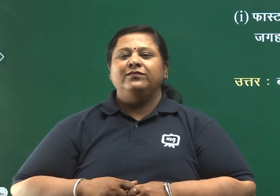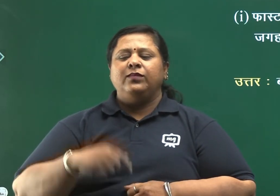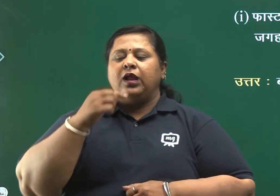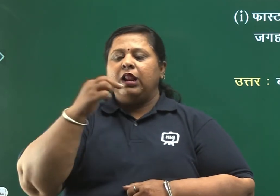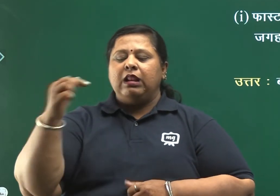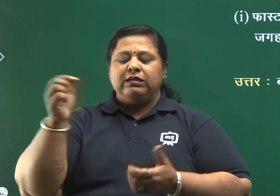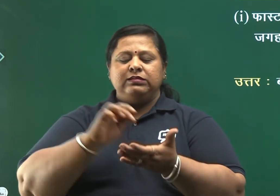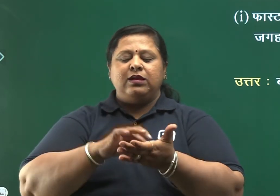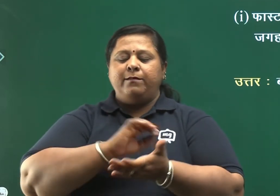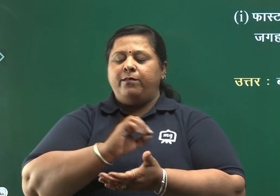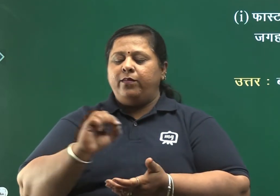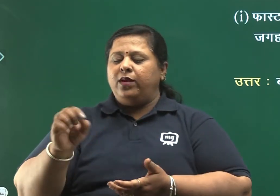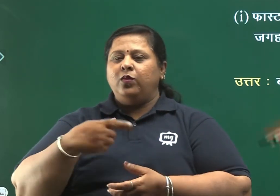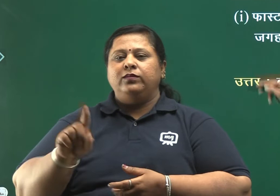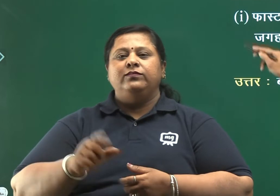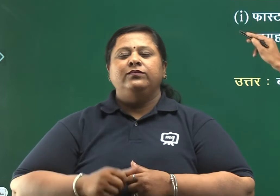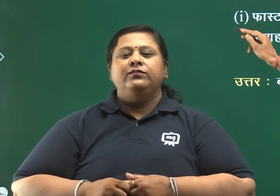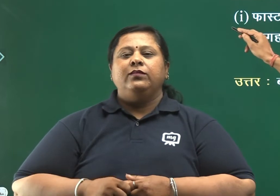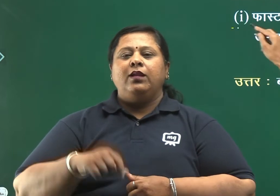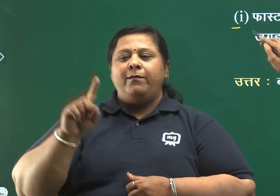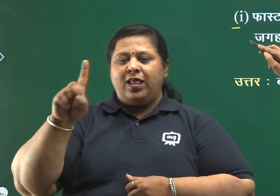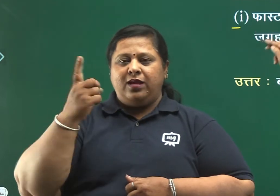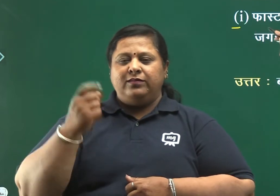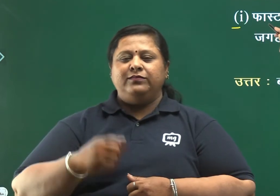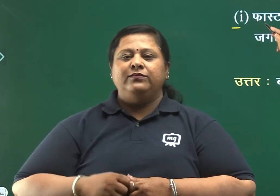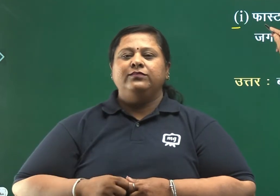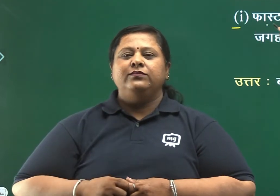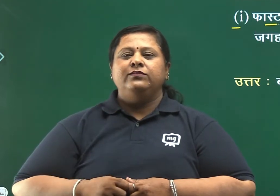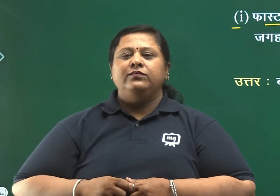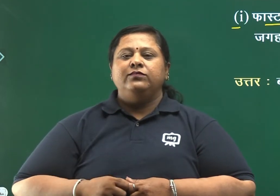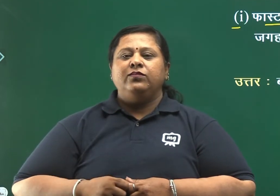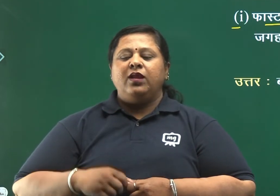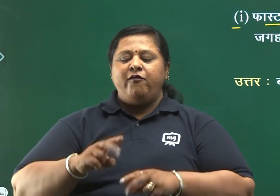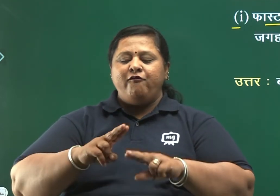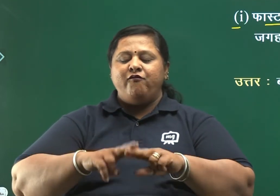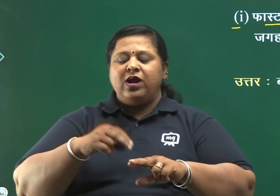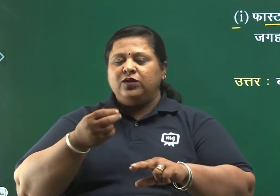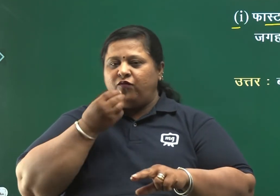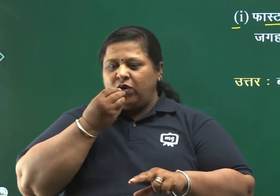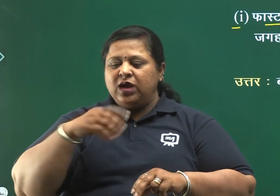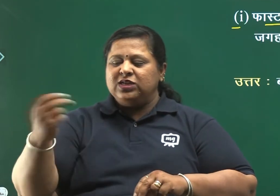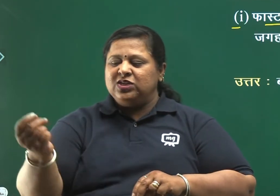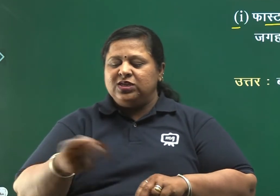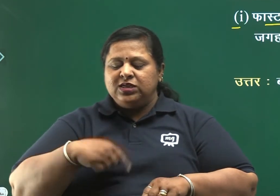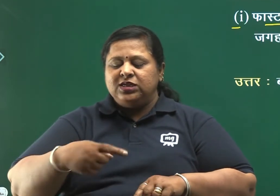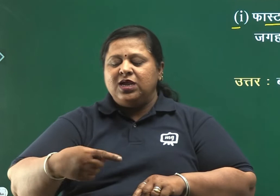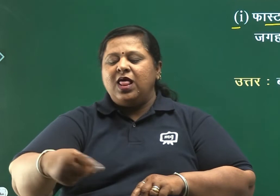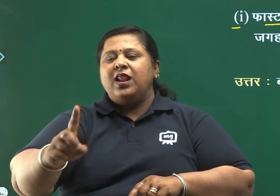रिक्त स्थान भरो। पहला प्रश्न, फास्ट फूड का चलन